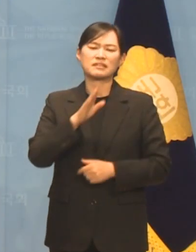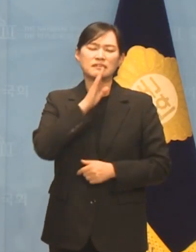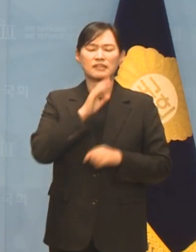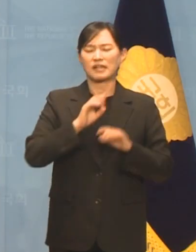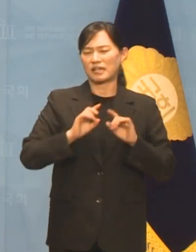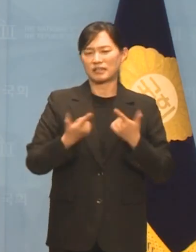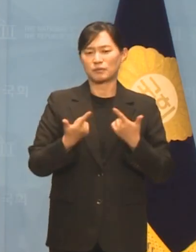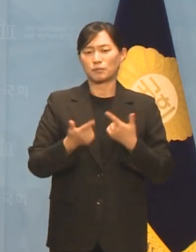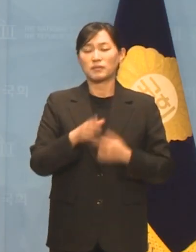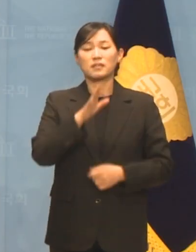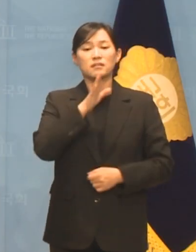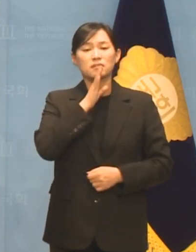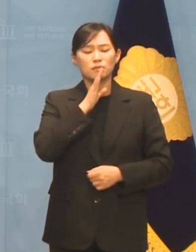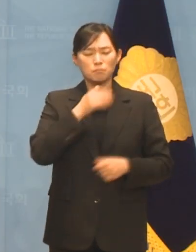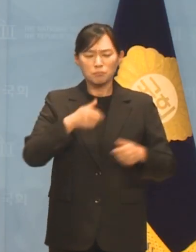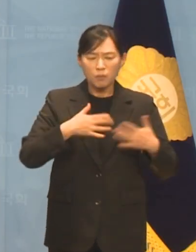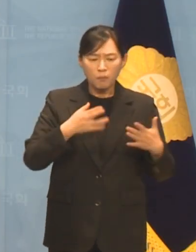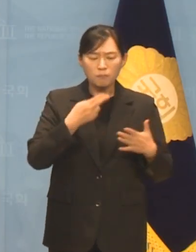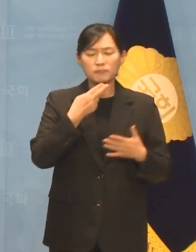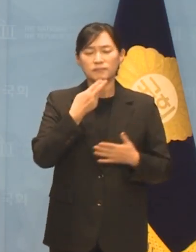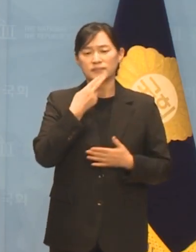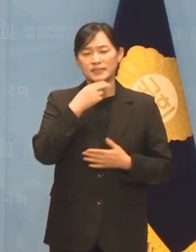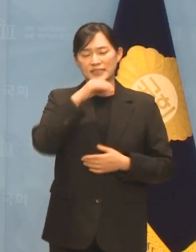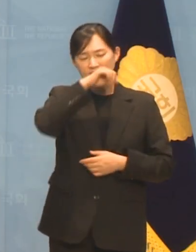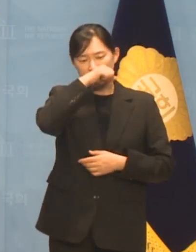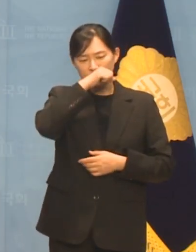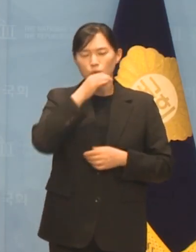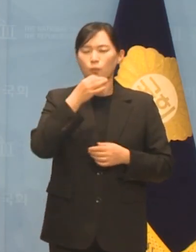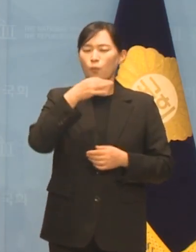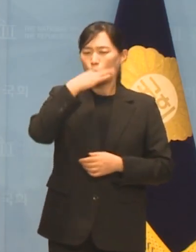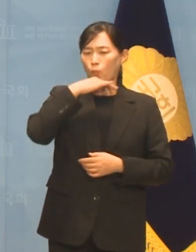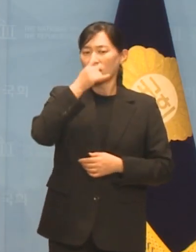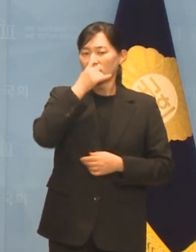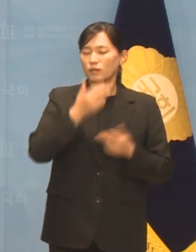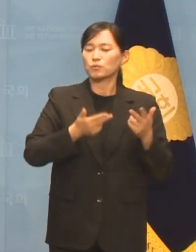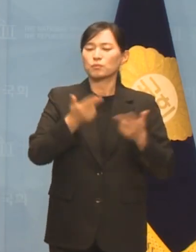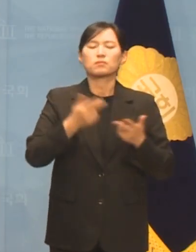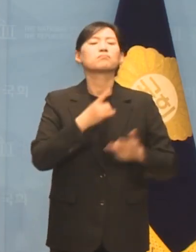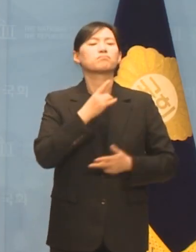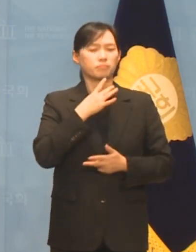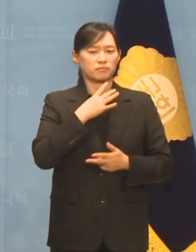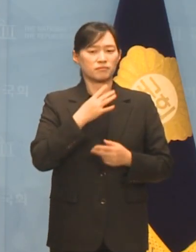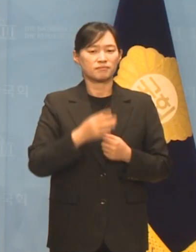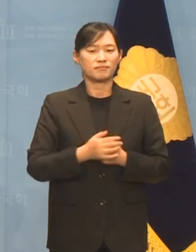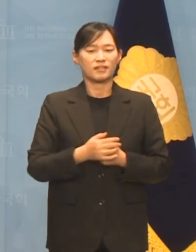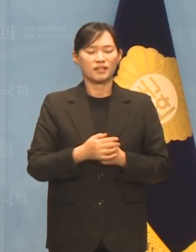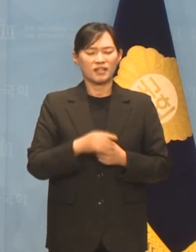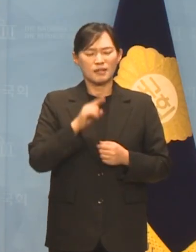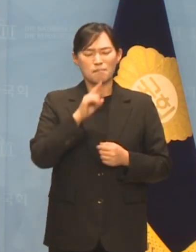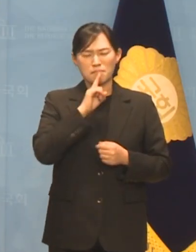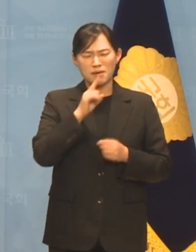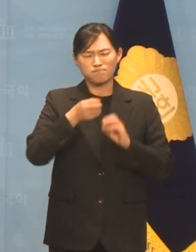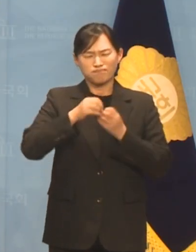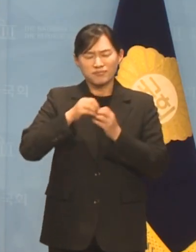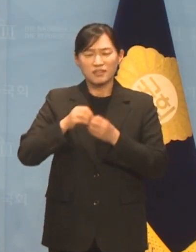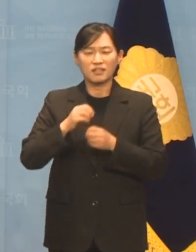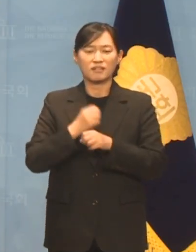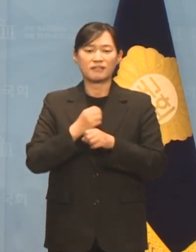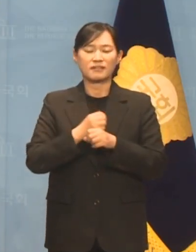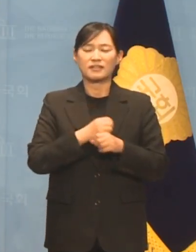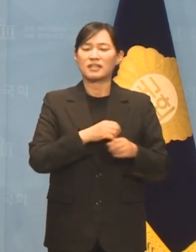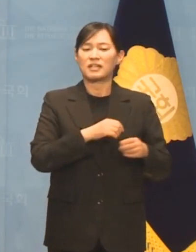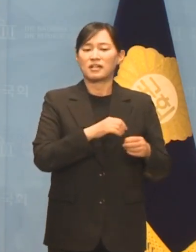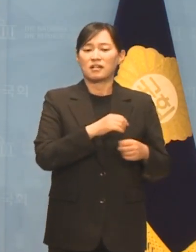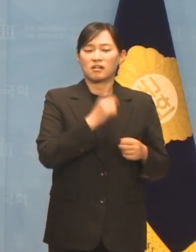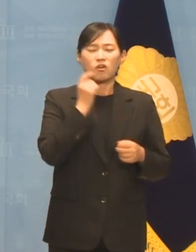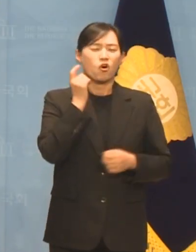다르며 실제로는 불필요한 예산을 효율적으로 조정한 것에 불과하므로도 이를 왜곡하여 자신을